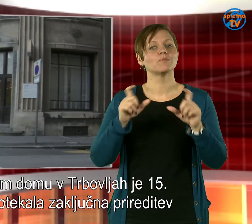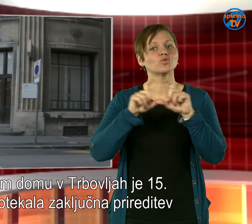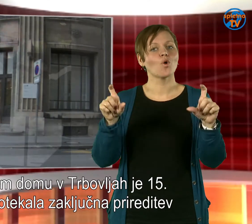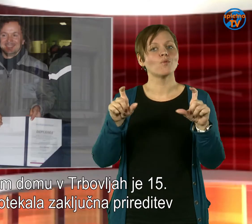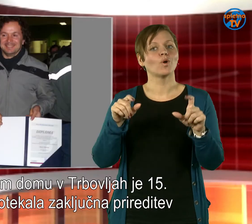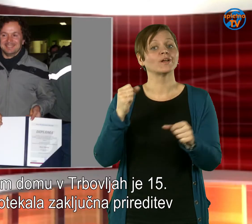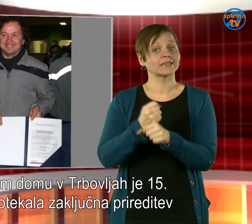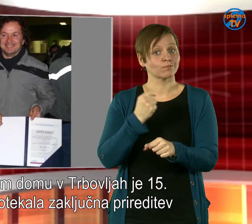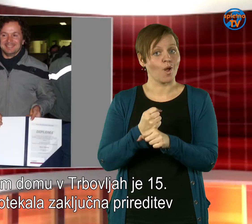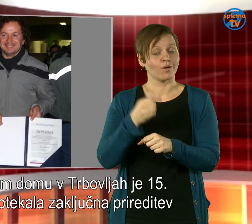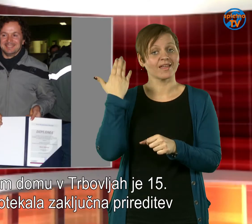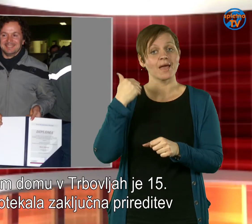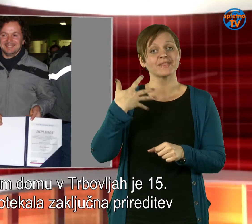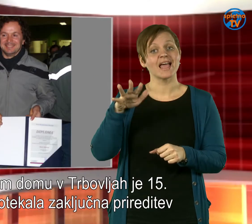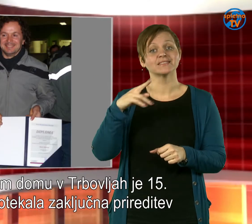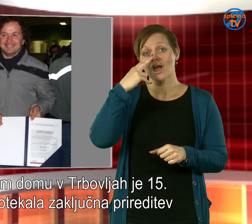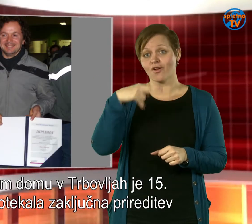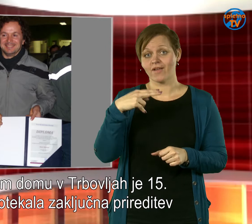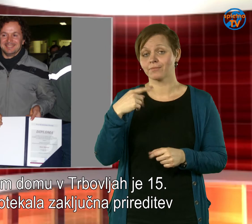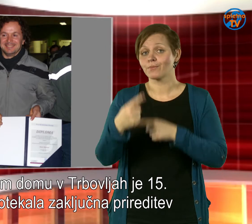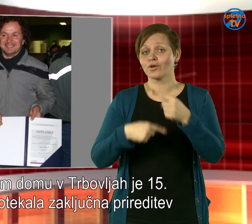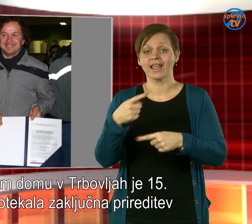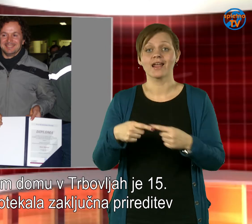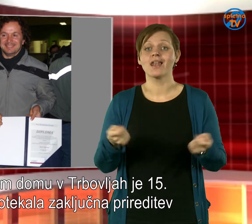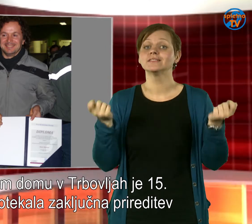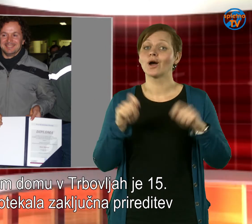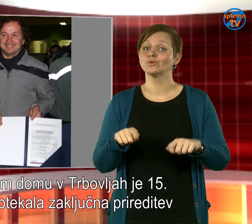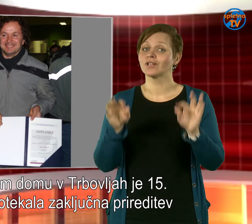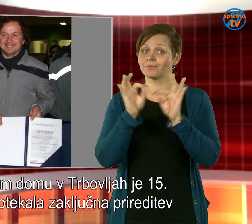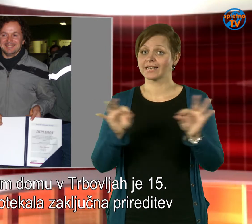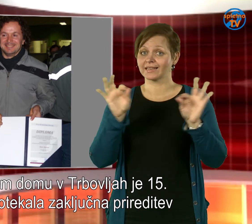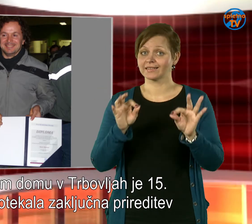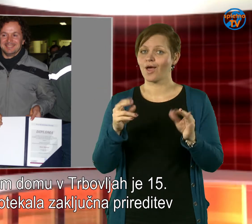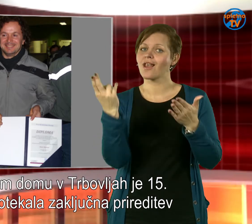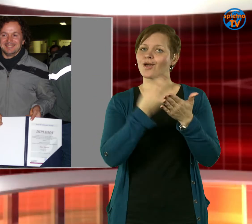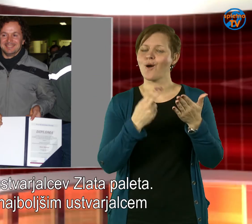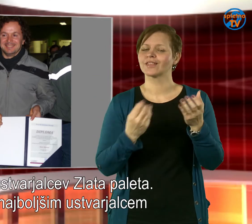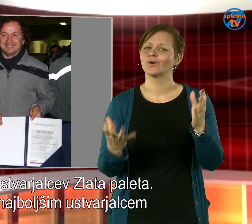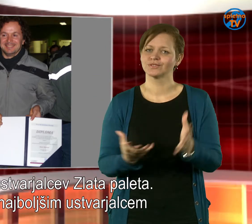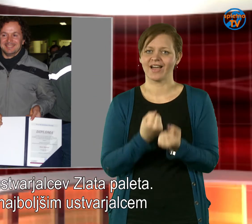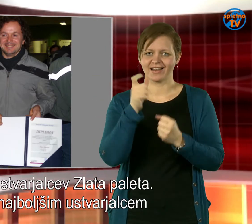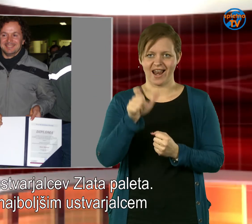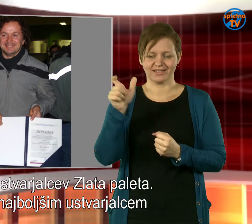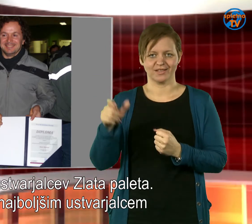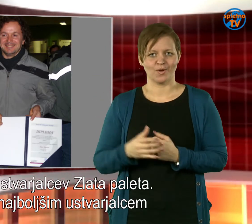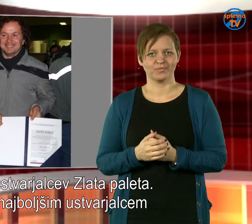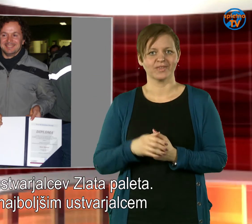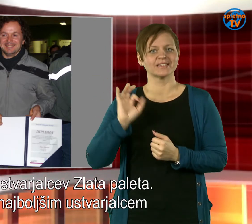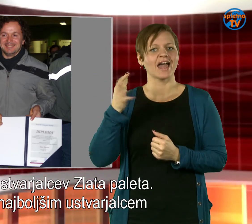V Delavskem domu v Trbovljah je 15. novembra potekala zaključna prireditev likovnih ustvarjalcev Zlata